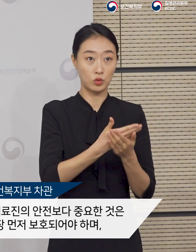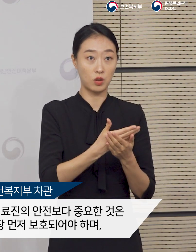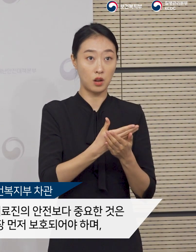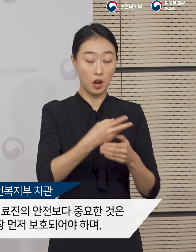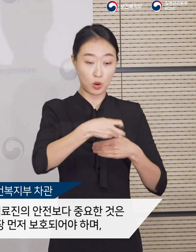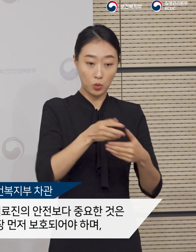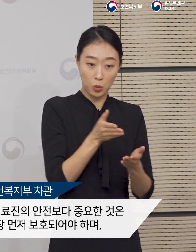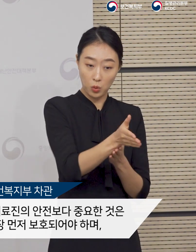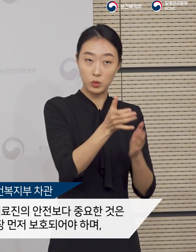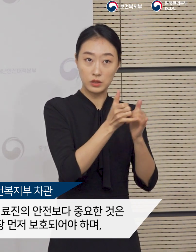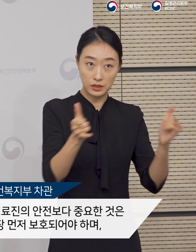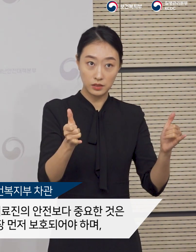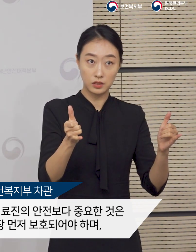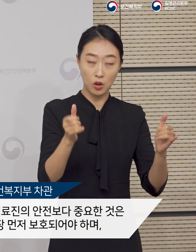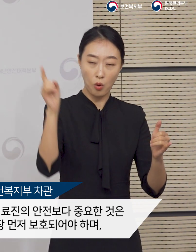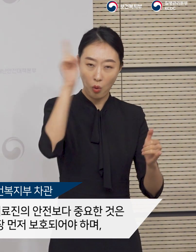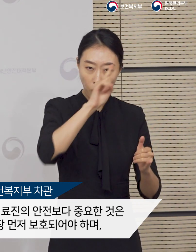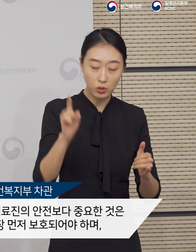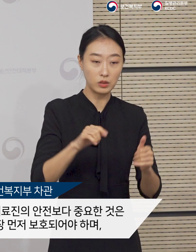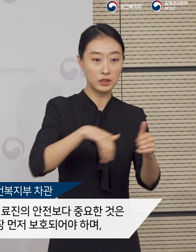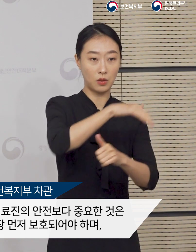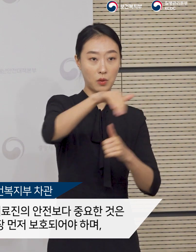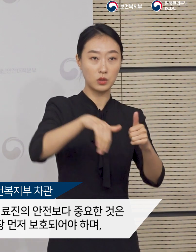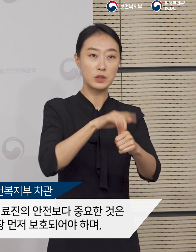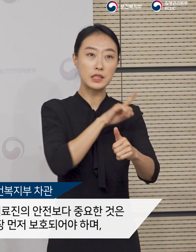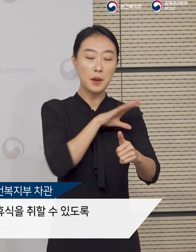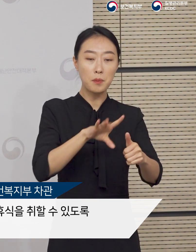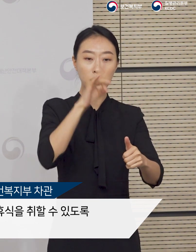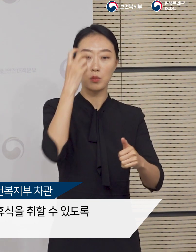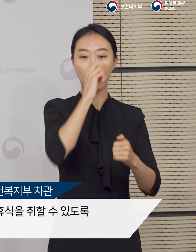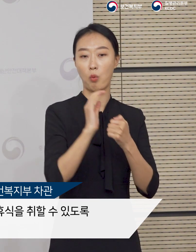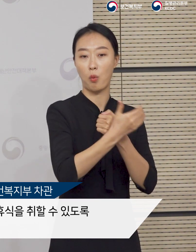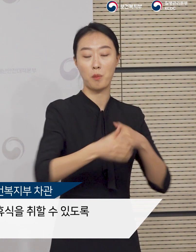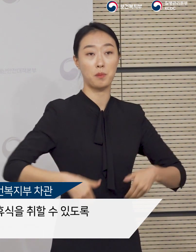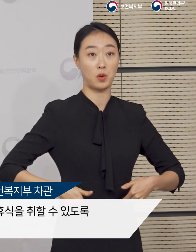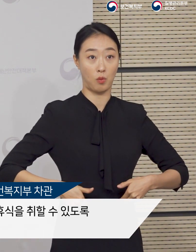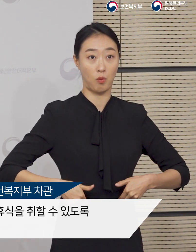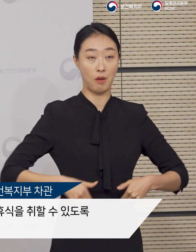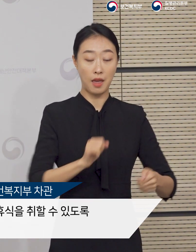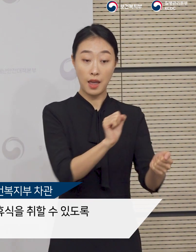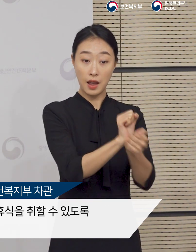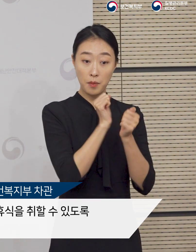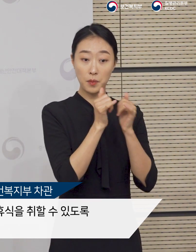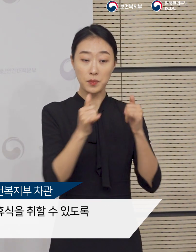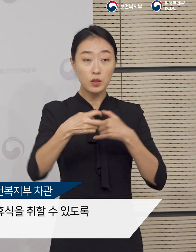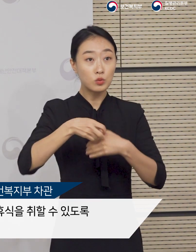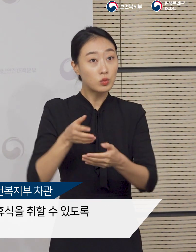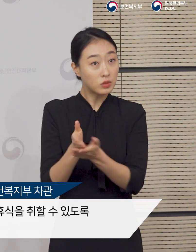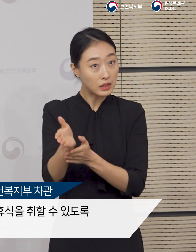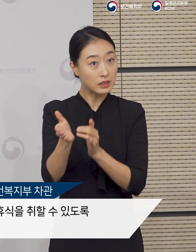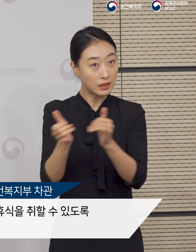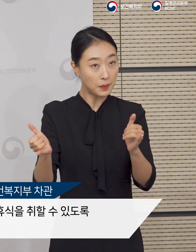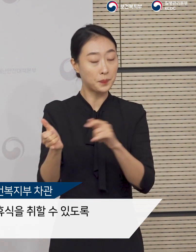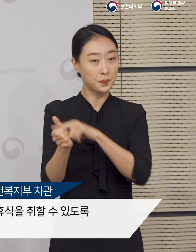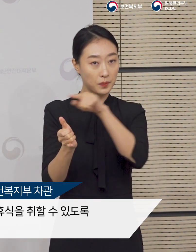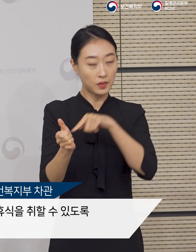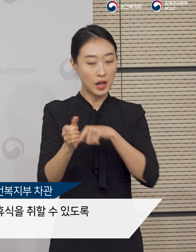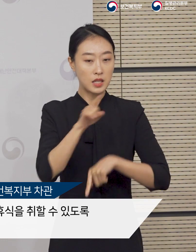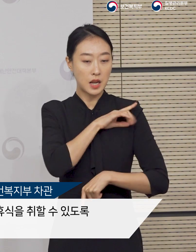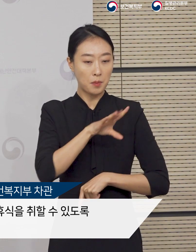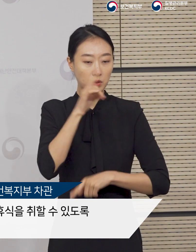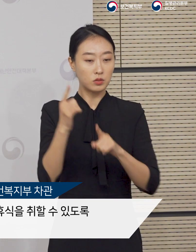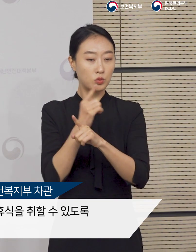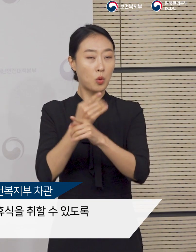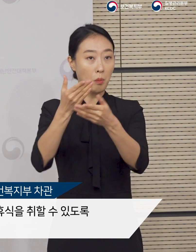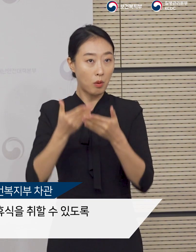어떤 상황에서도 가장 먼저 보호되어야 하며 감염된 의료인들이 우선적으로 치료받고 충분한